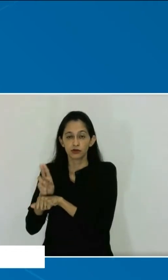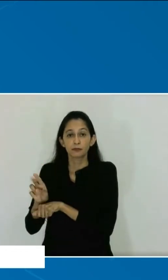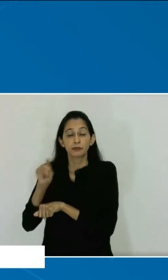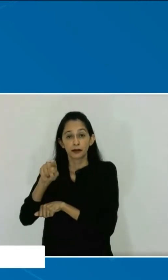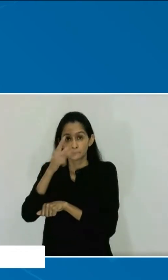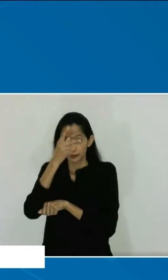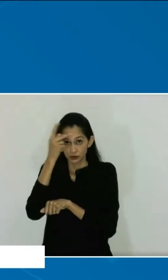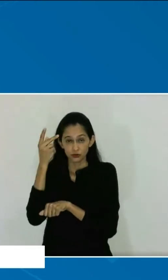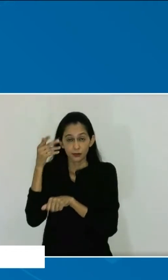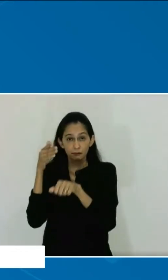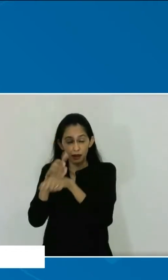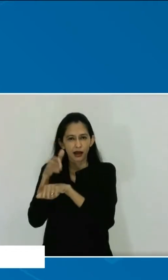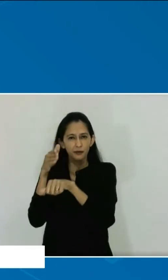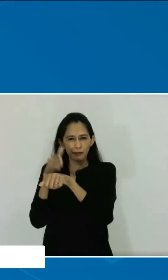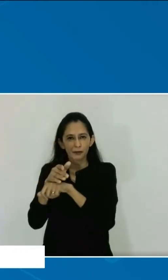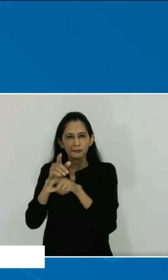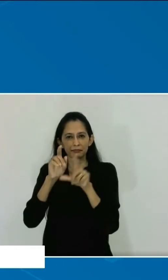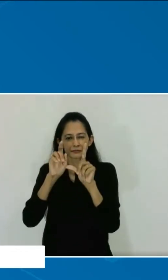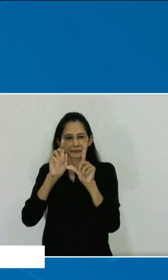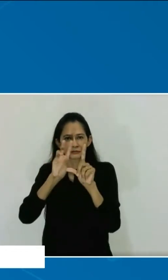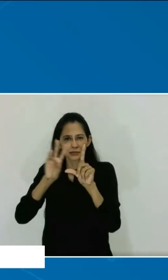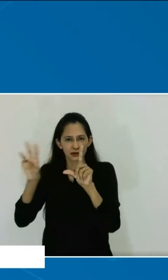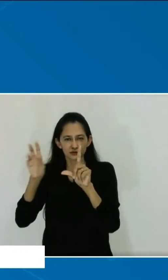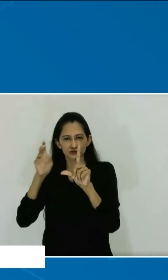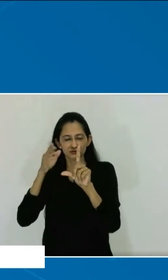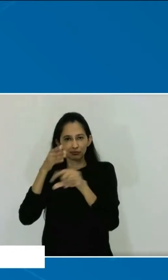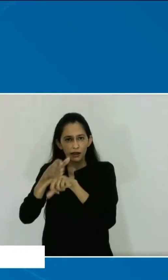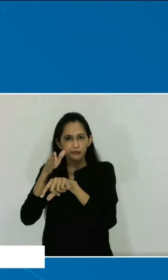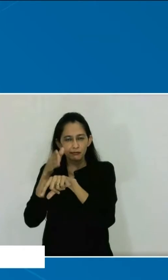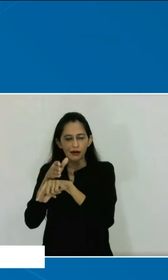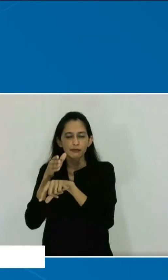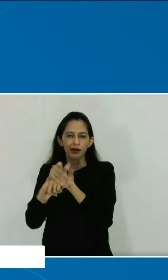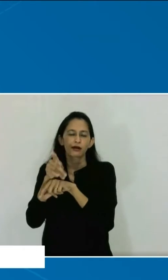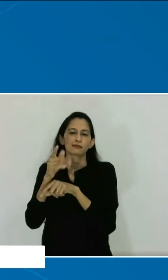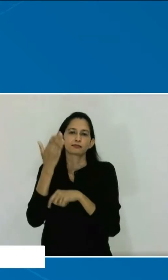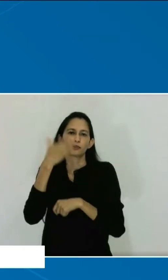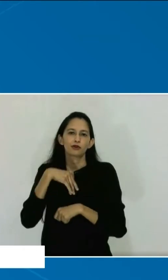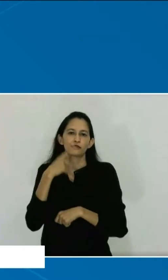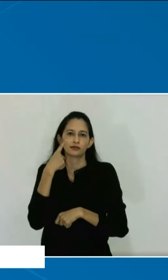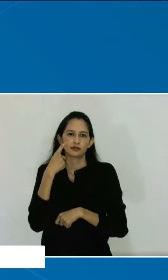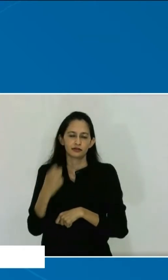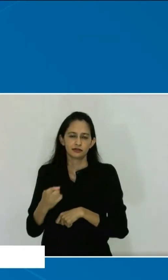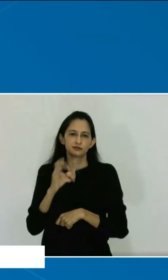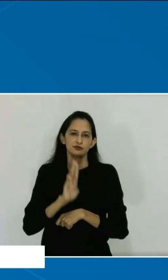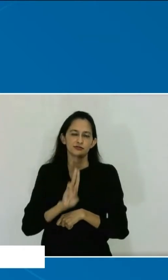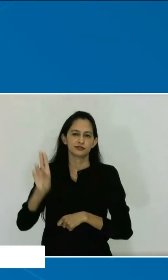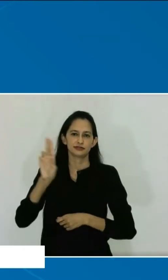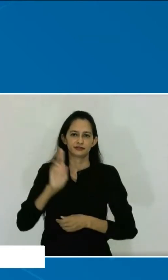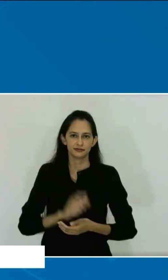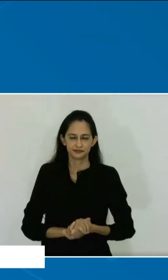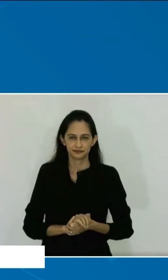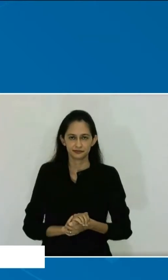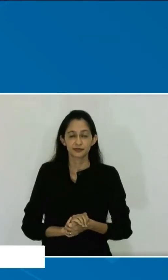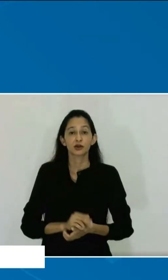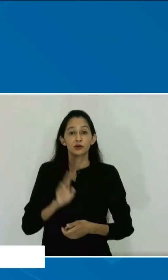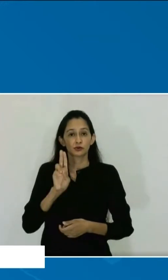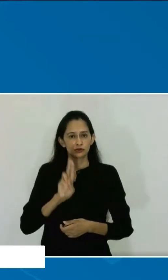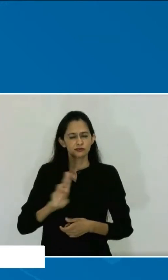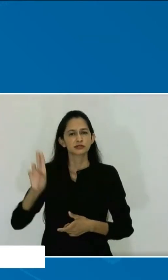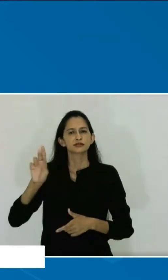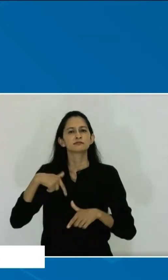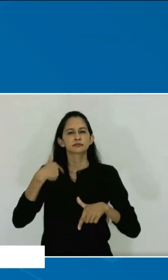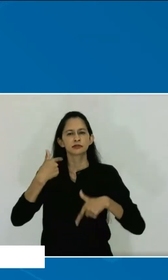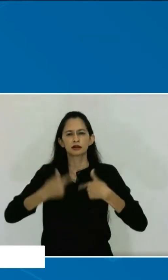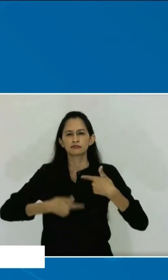acesso permanente indica, portanto, um interesse mais amplo na universidade. E a universidade presta serviço